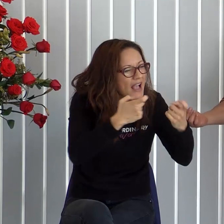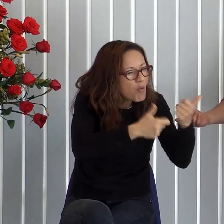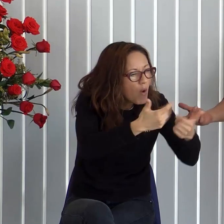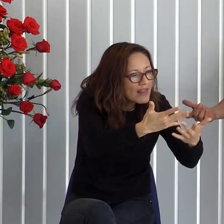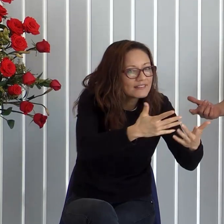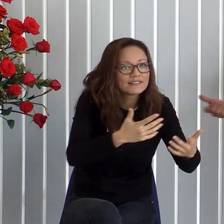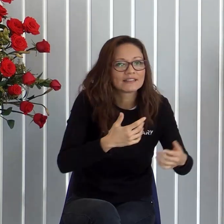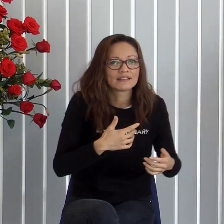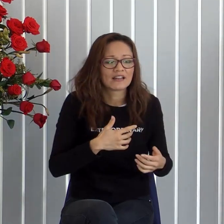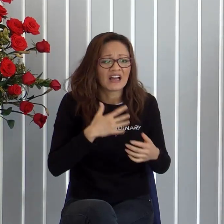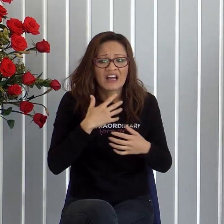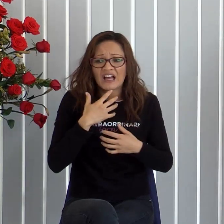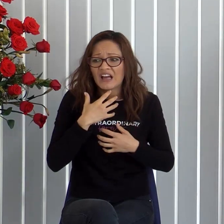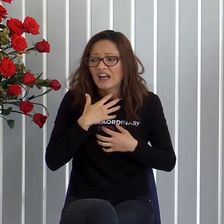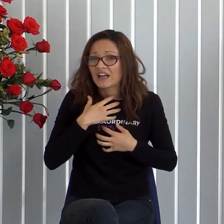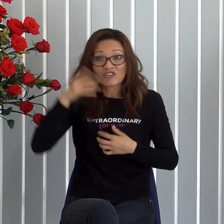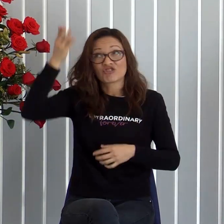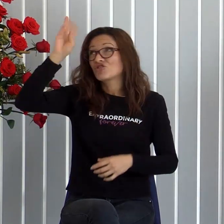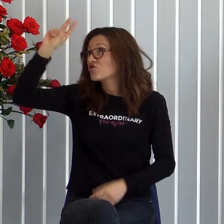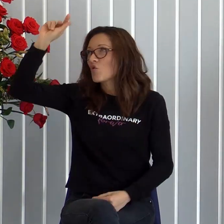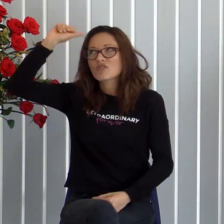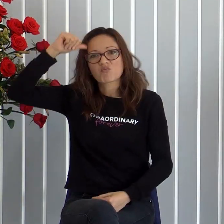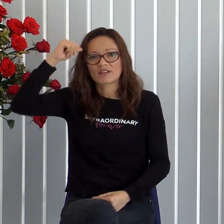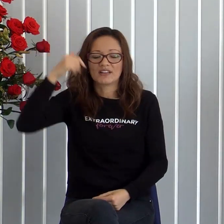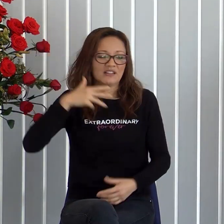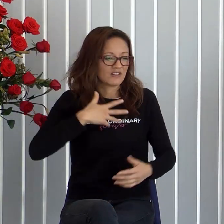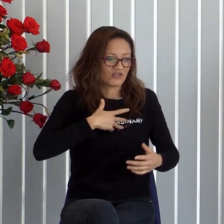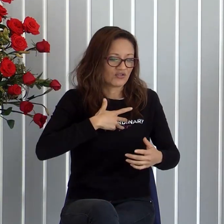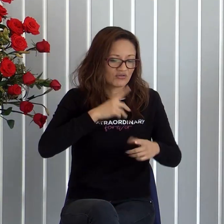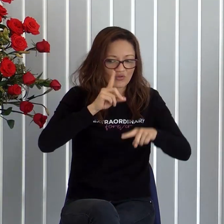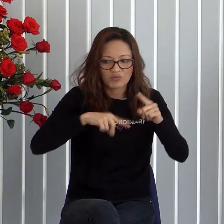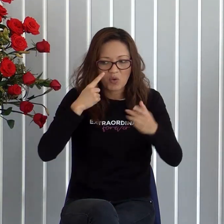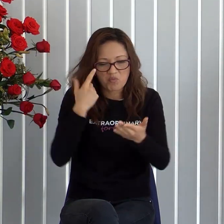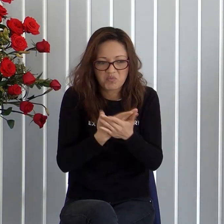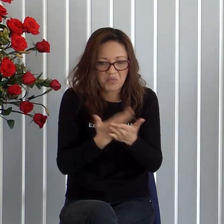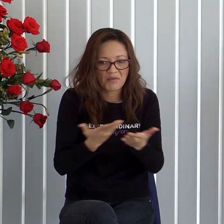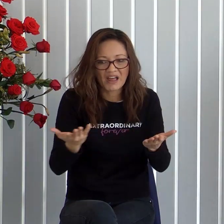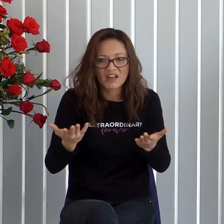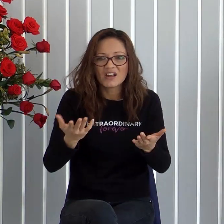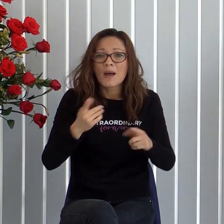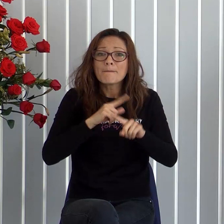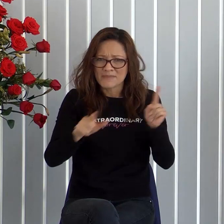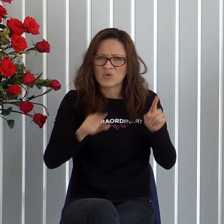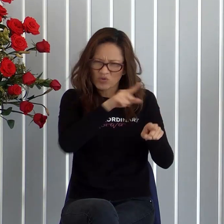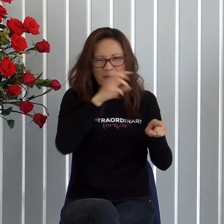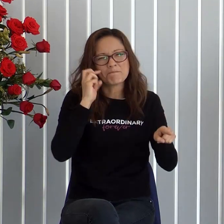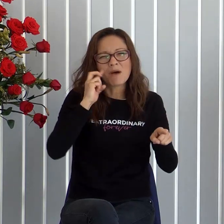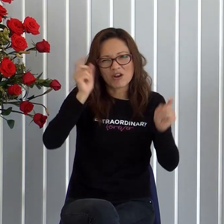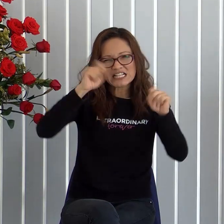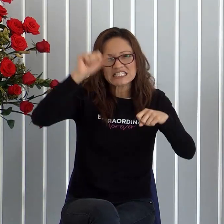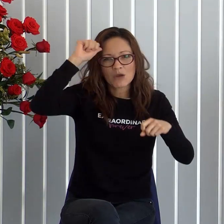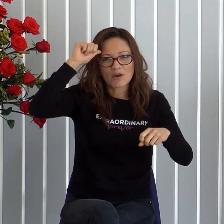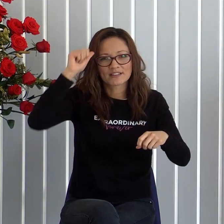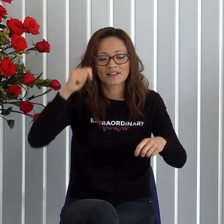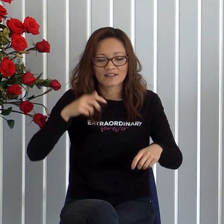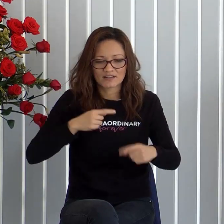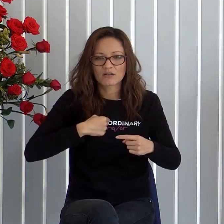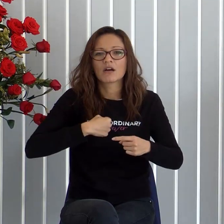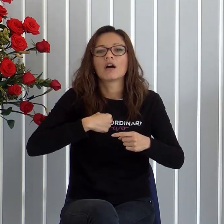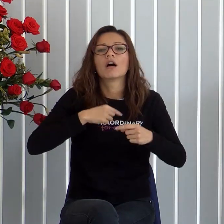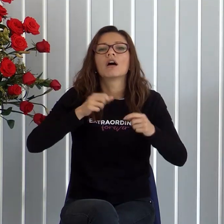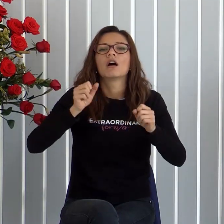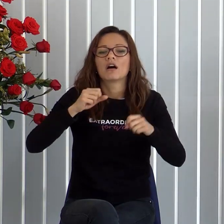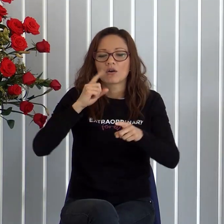pecados. Porque Dios no se acuerda, porque yo no puedo tener registro de lo que legalmente no existe. ¿Y sabe quién es el que se